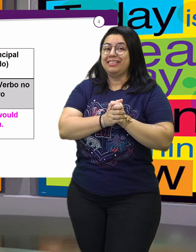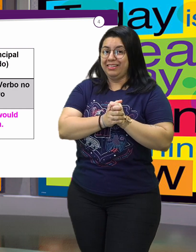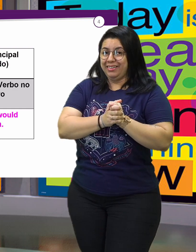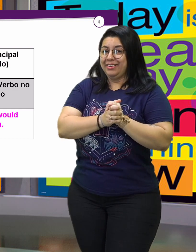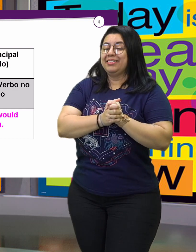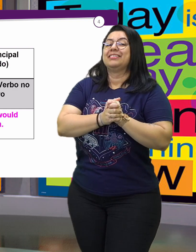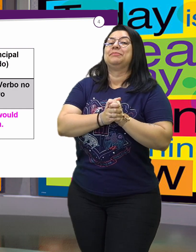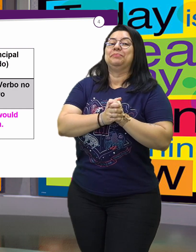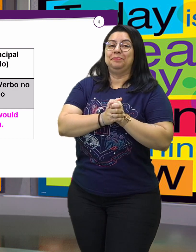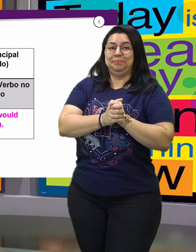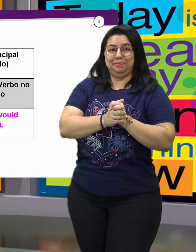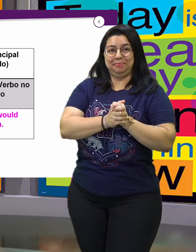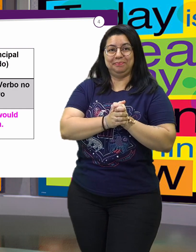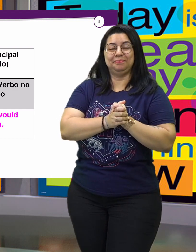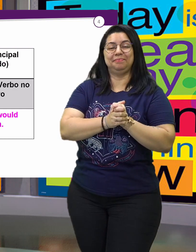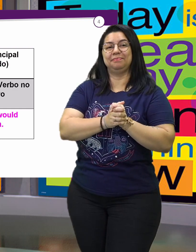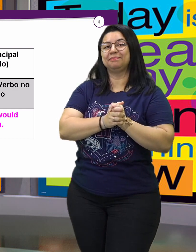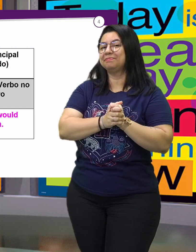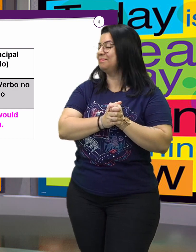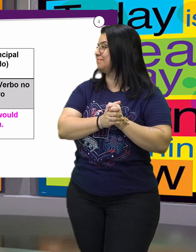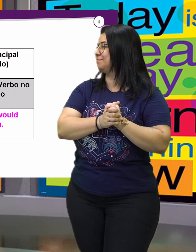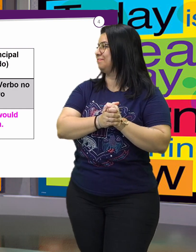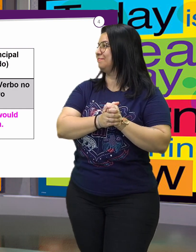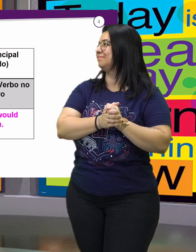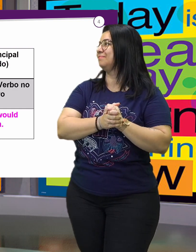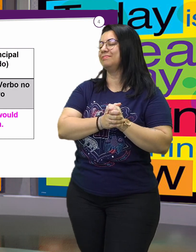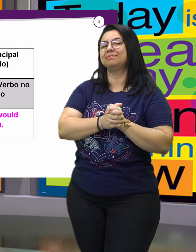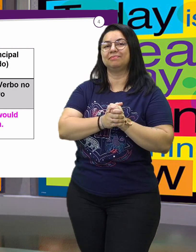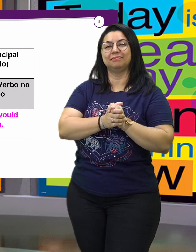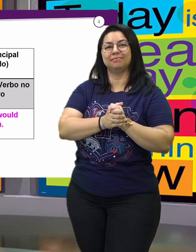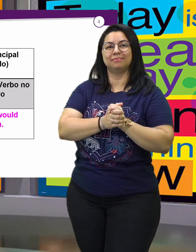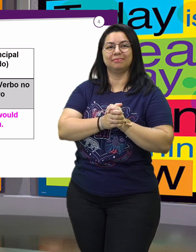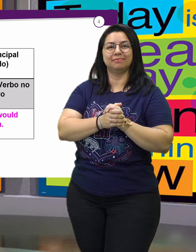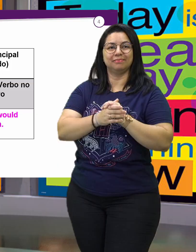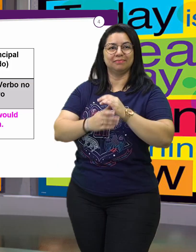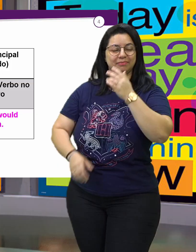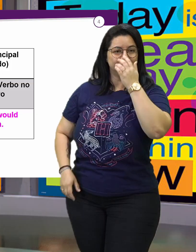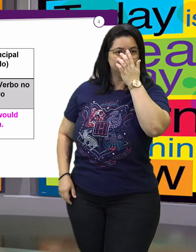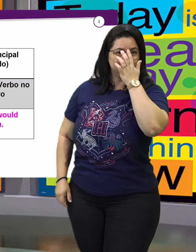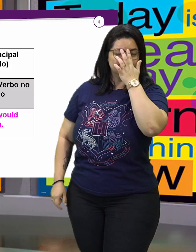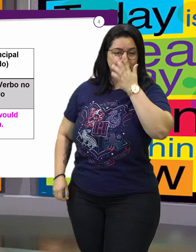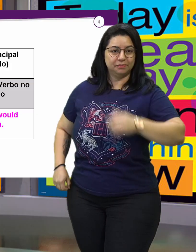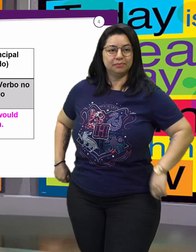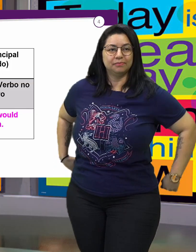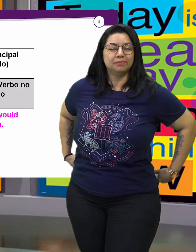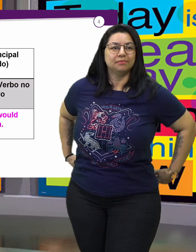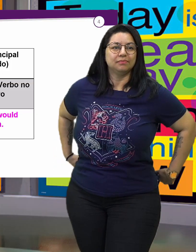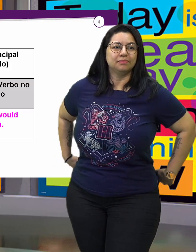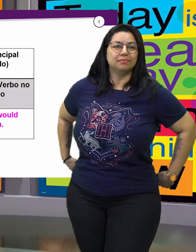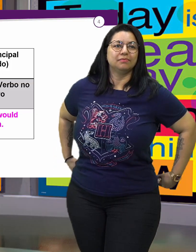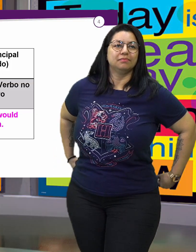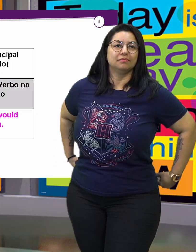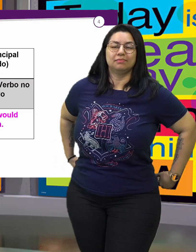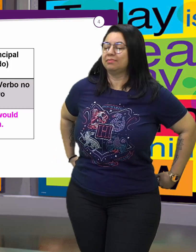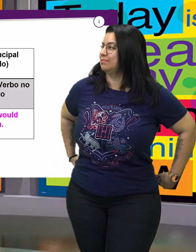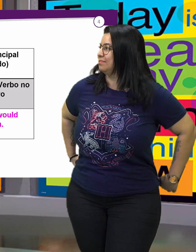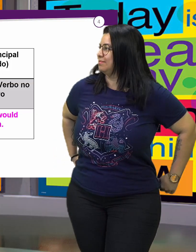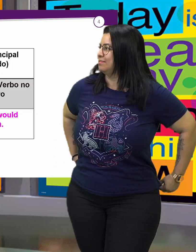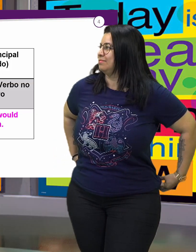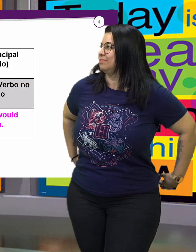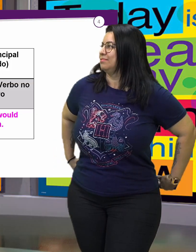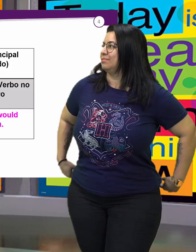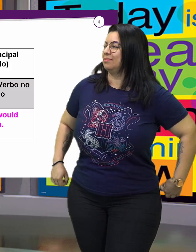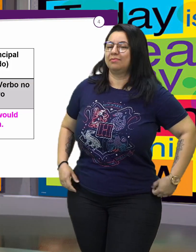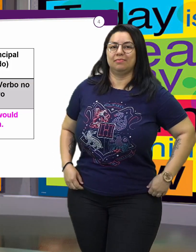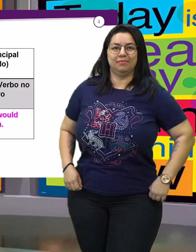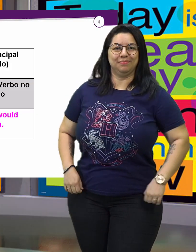modo subjuntivo. Já não tem... A gente tem 3 modos, né? O indicativo, o subjuntivo e o imperativo. Aqui a gente vai